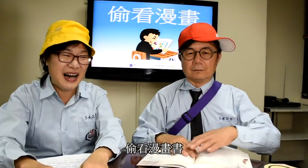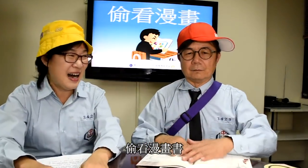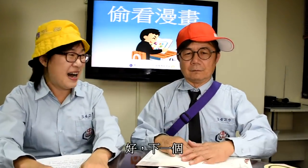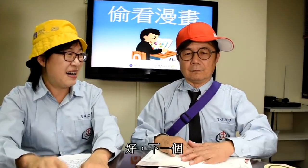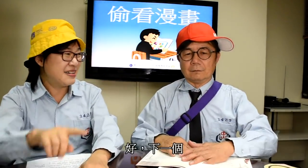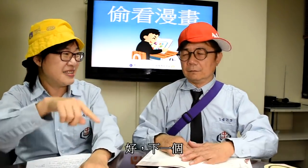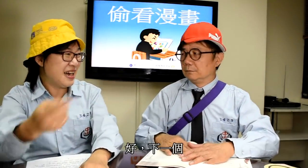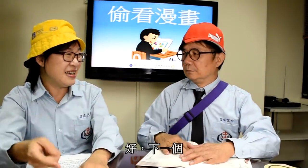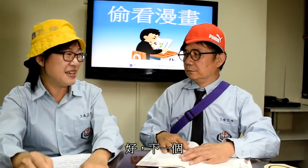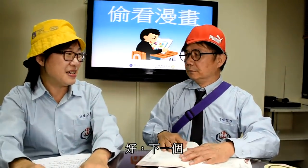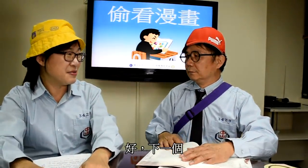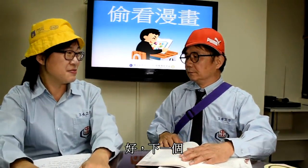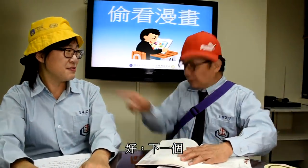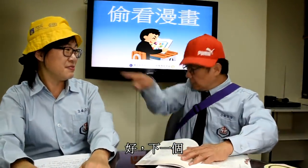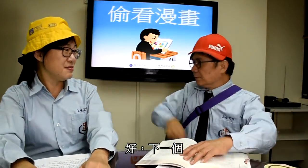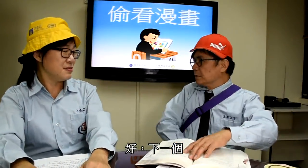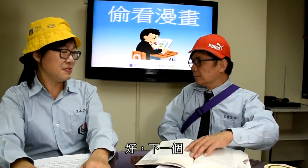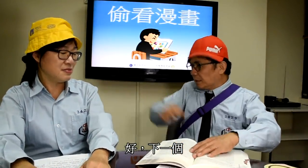好，下一个，